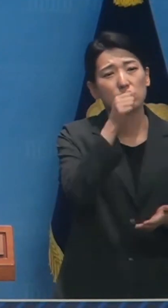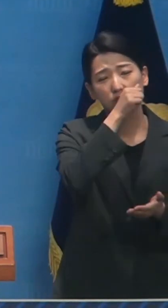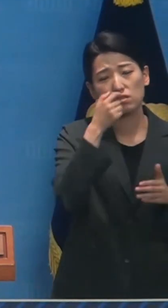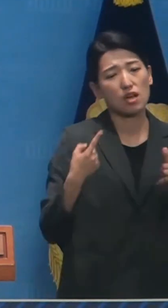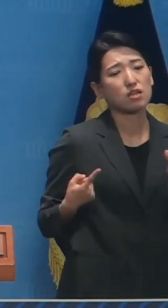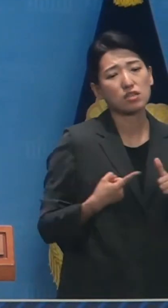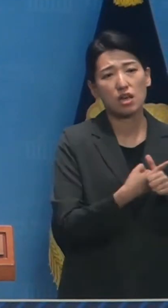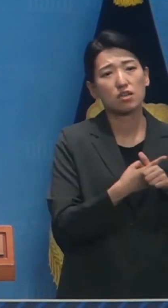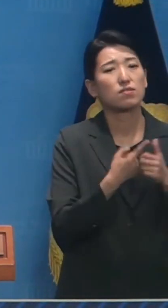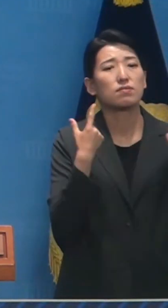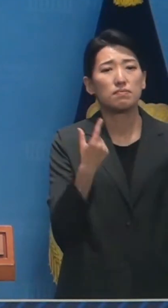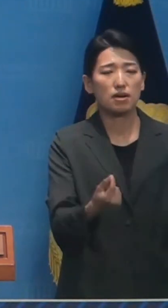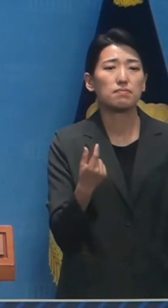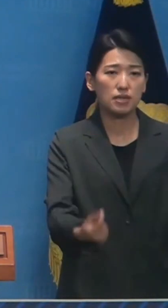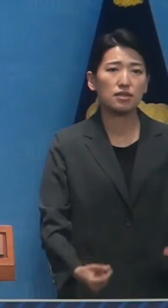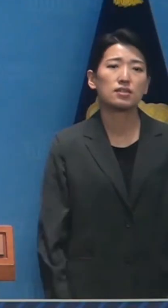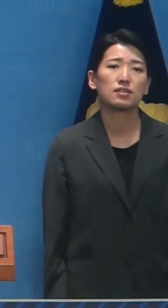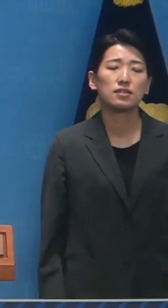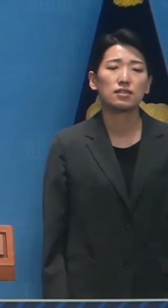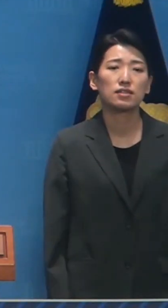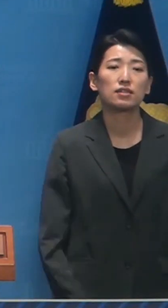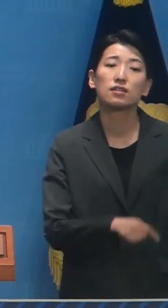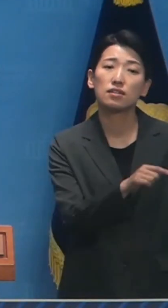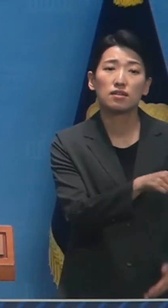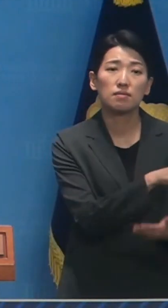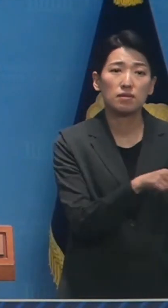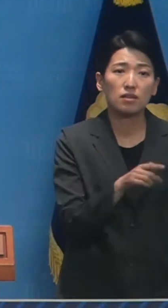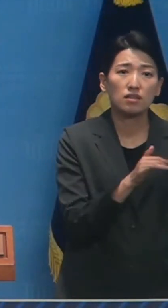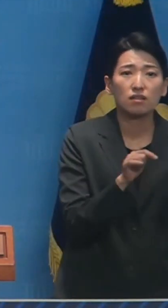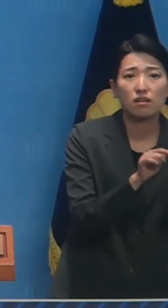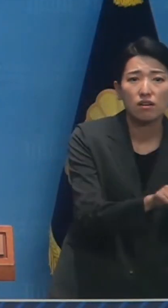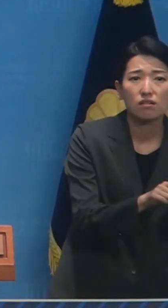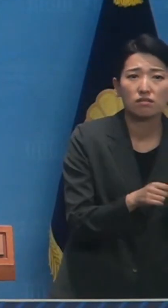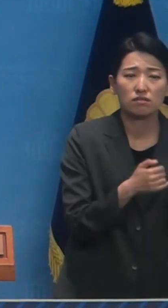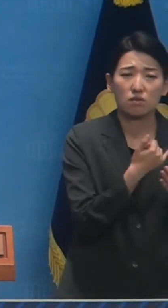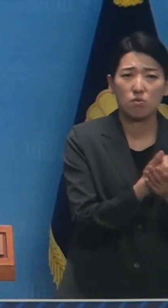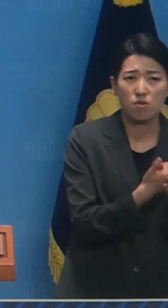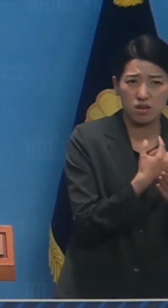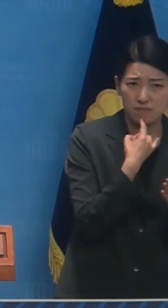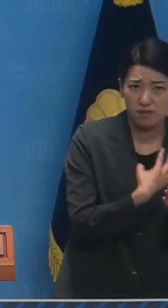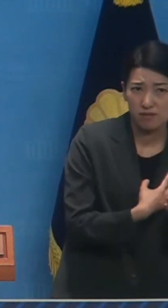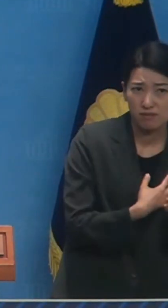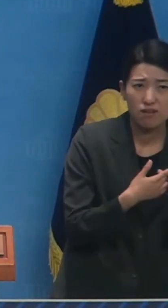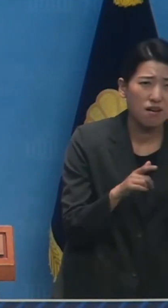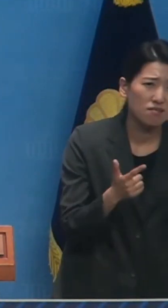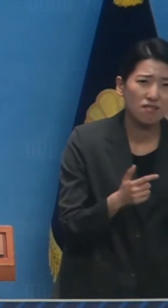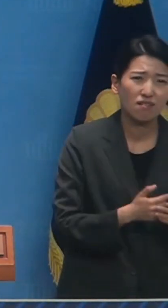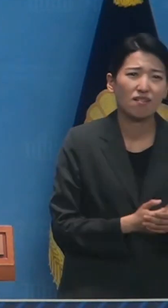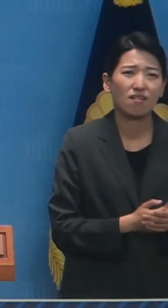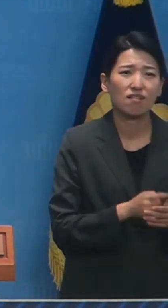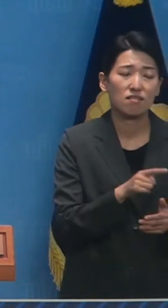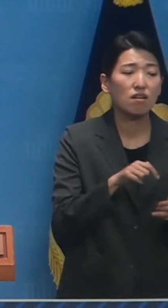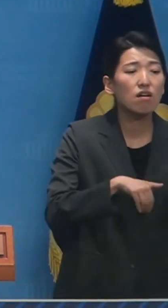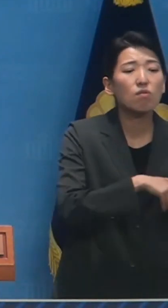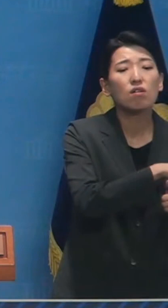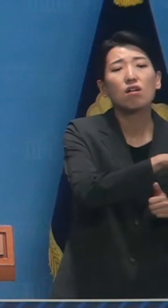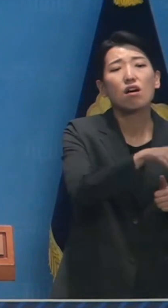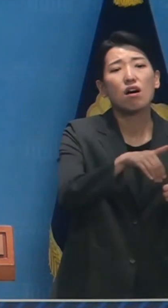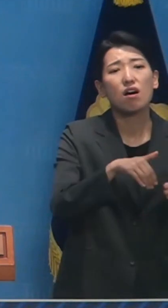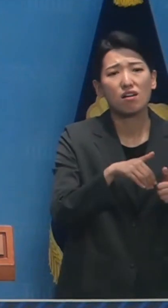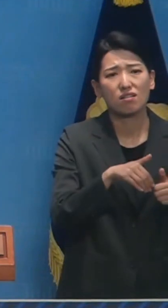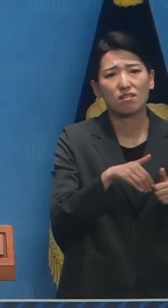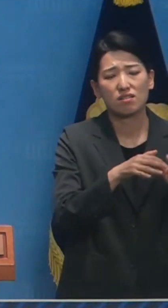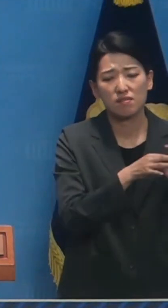증명하고 있고 그 피해 대상은 당사자 유기 고아만이 아닌 그 피폭으로 인한 인과성